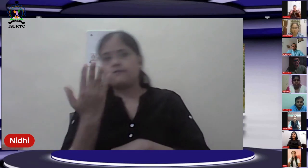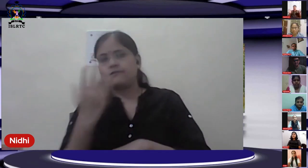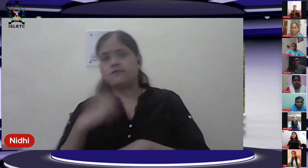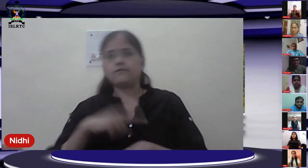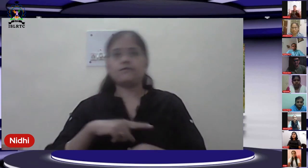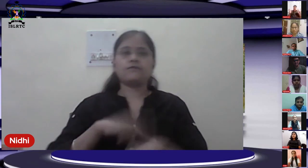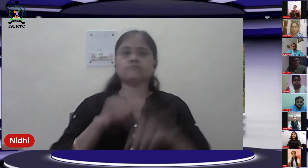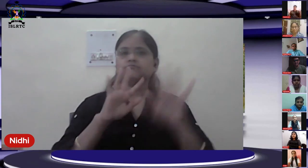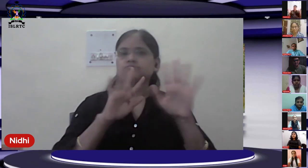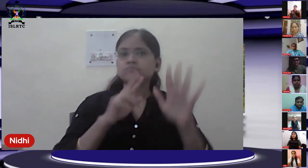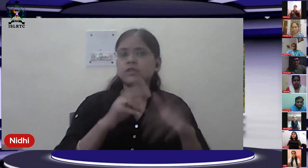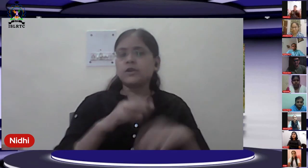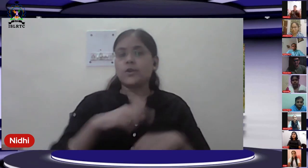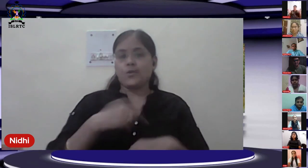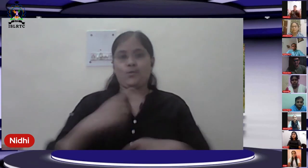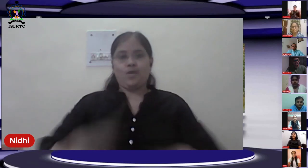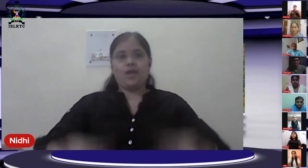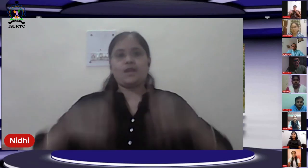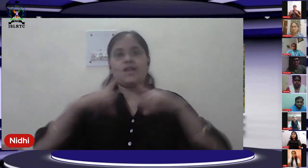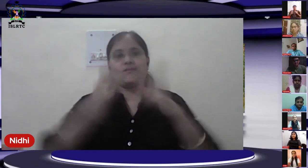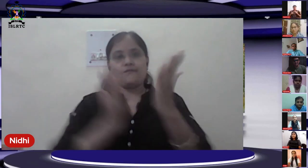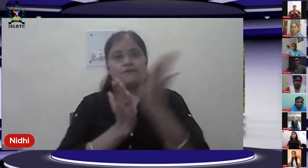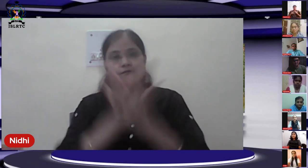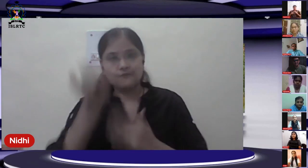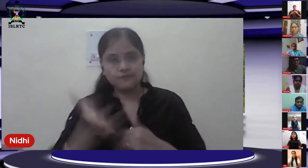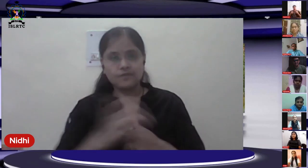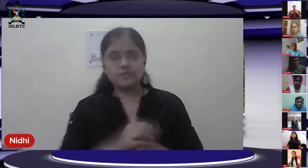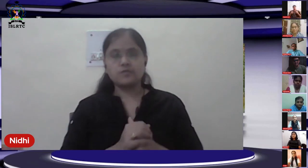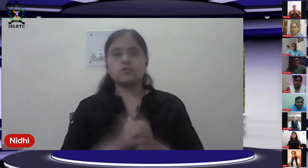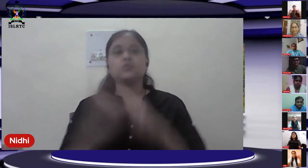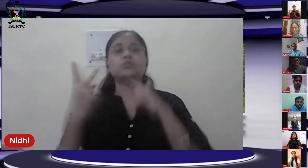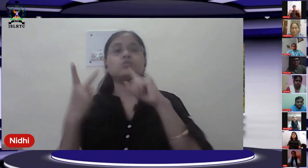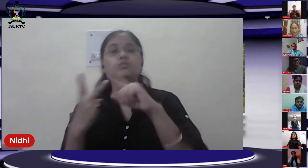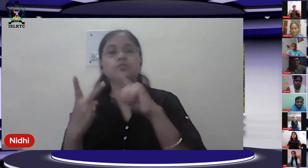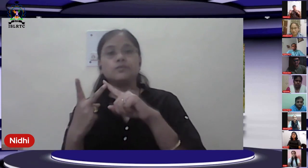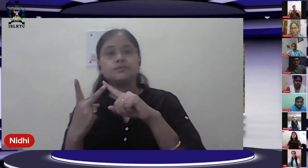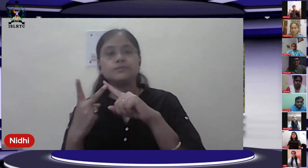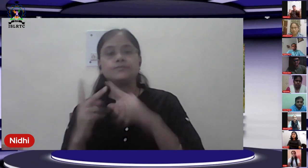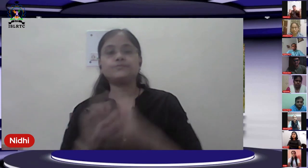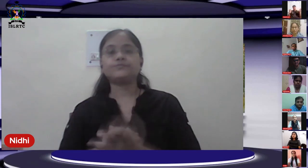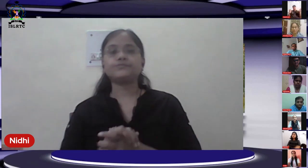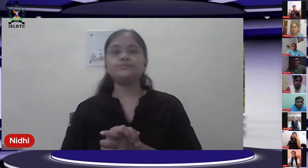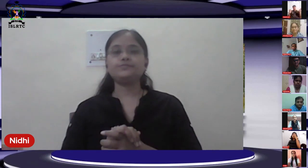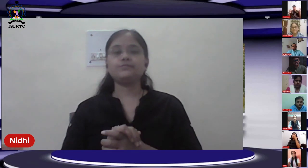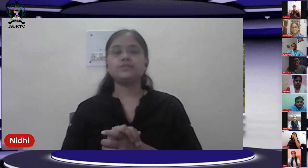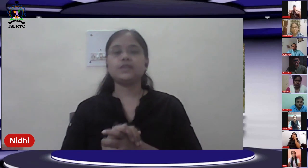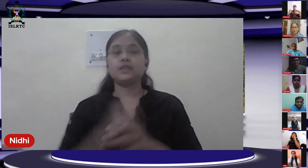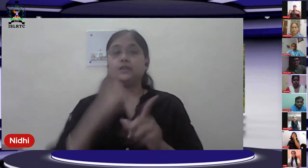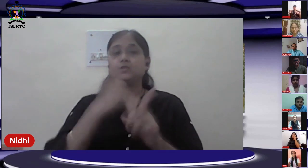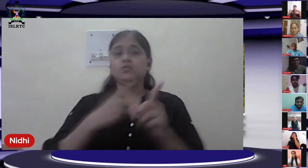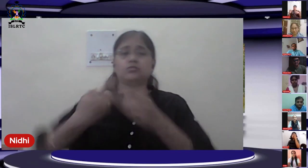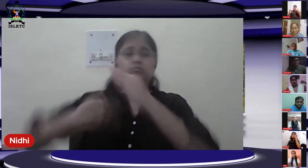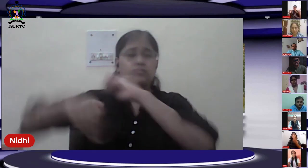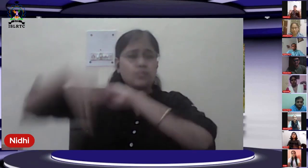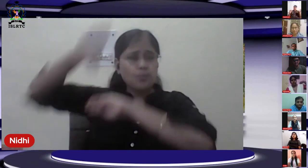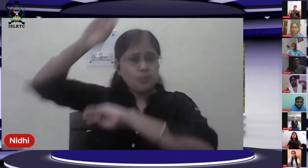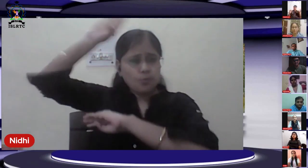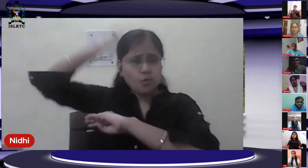ऑफ लाइफ है, हमारी जीवन शैली है। नंबर 2, योगा जो है बहुत प्राचीन है, हमारी संस्कृति से जुड़ा